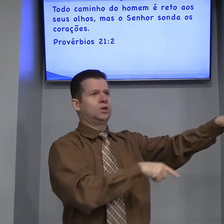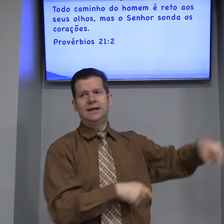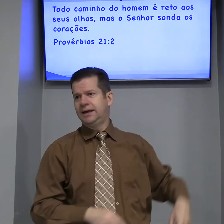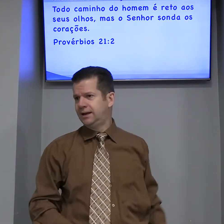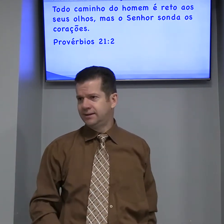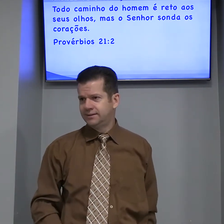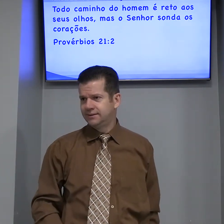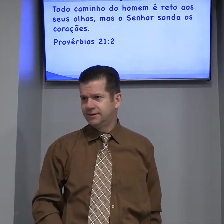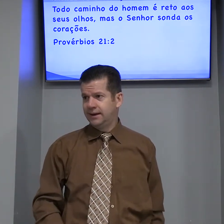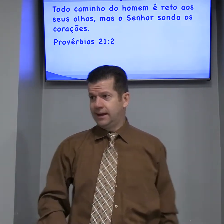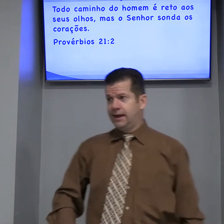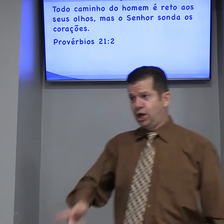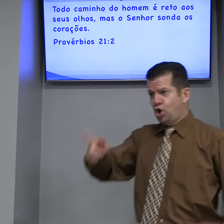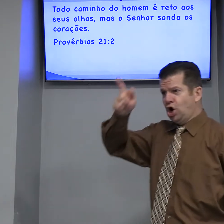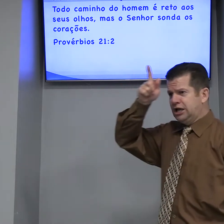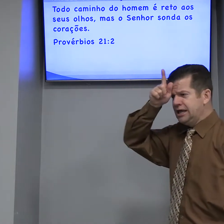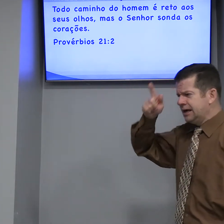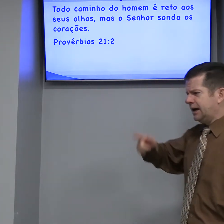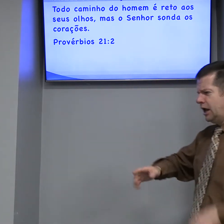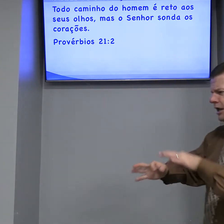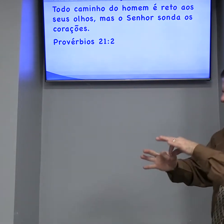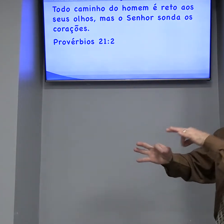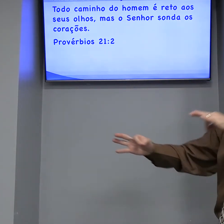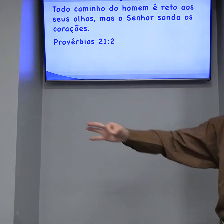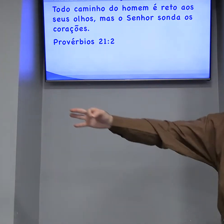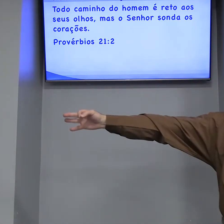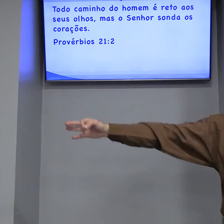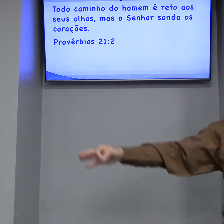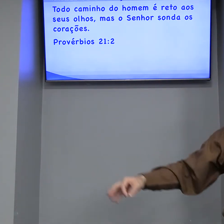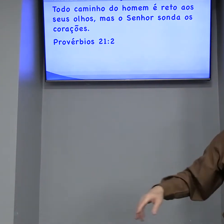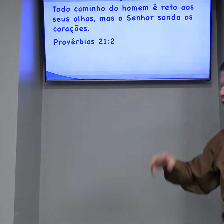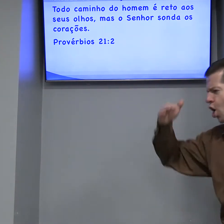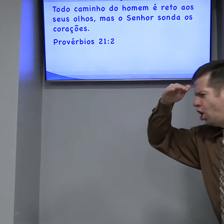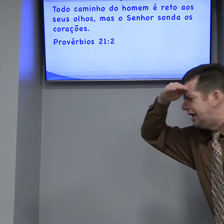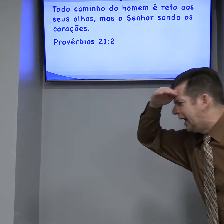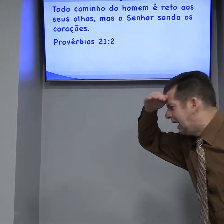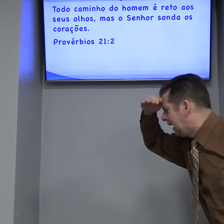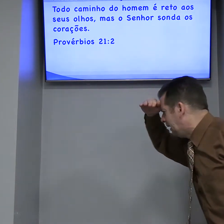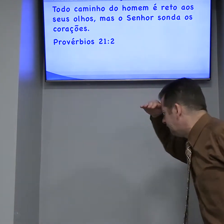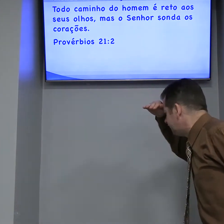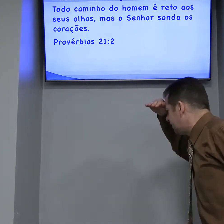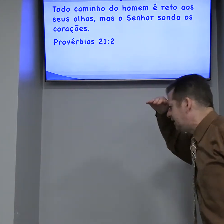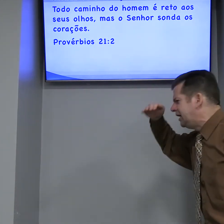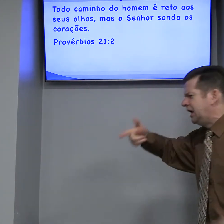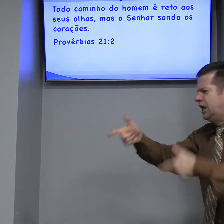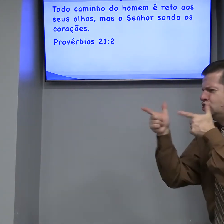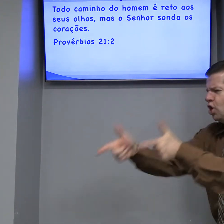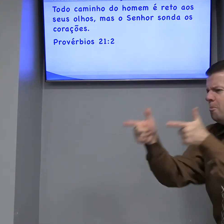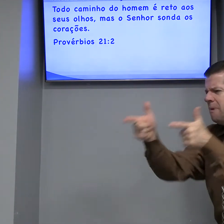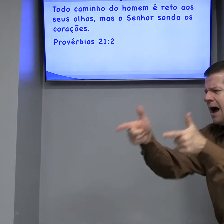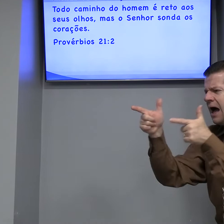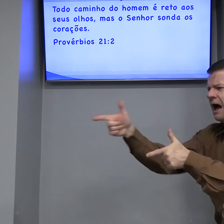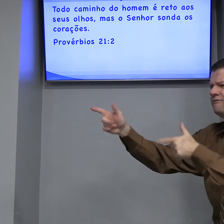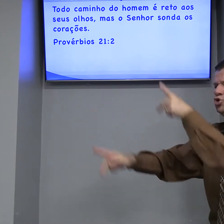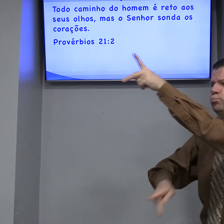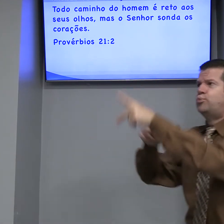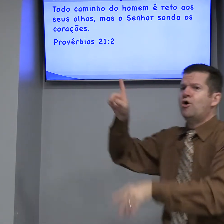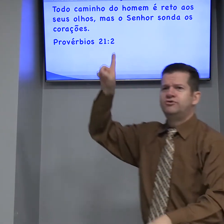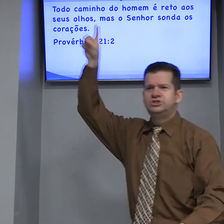contra ele, e Golias, lá de longe, olhava e zombava do povo de